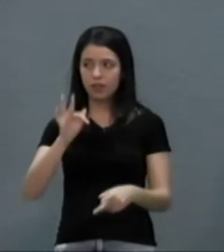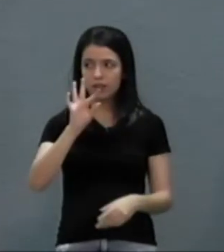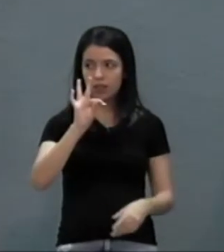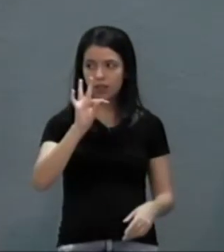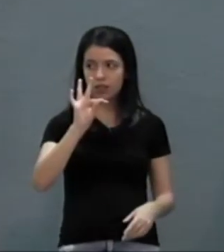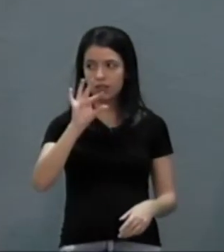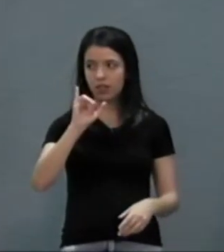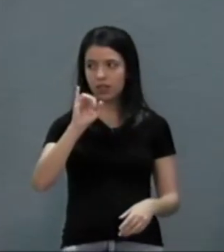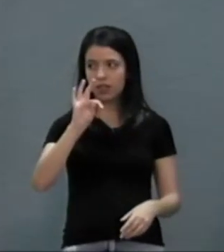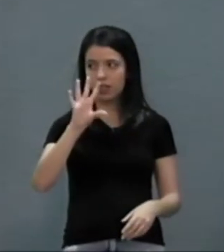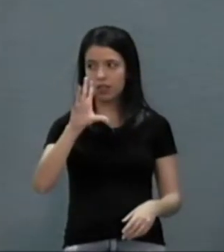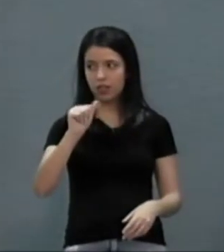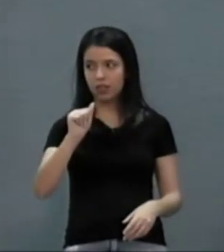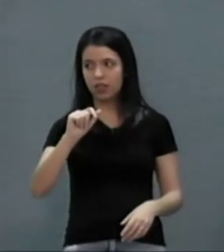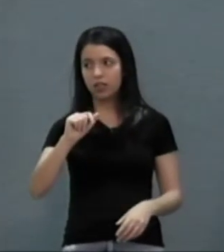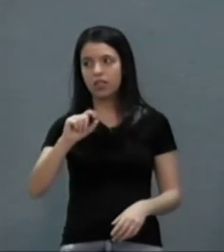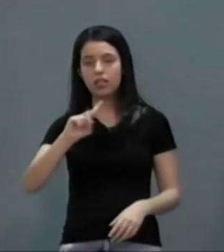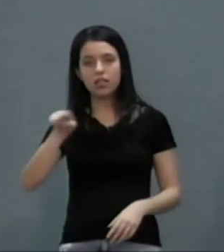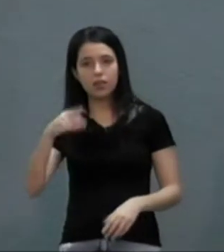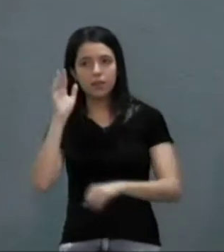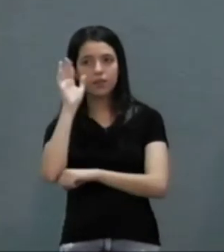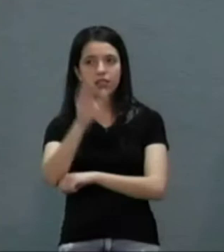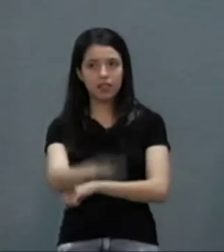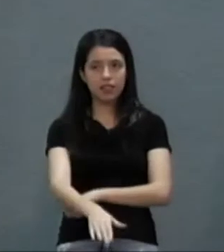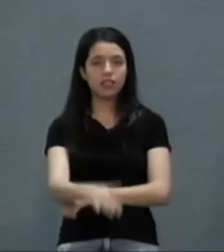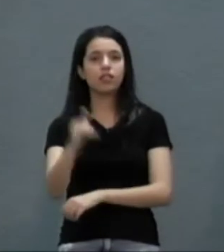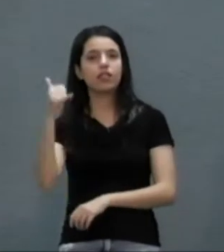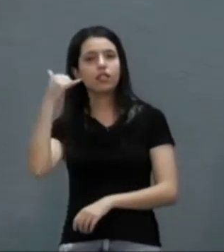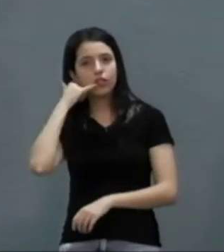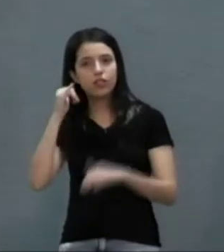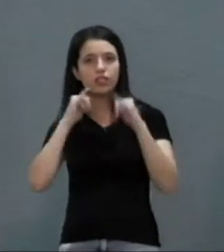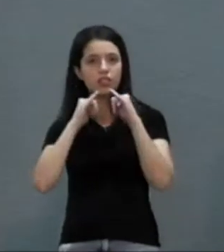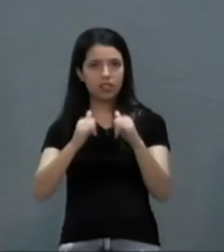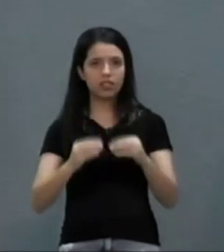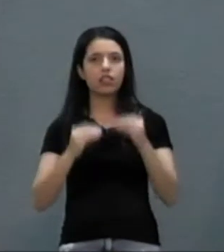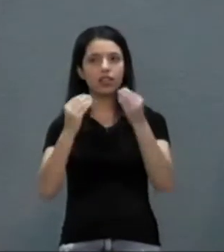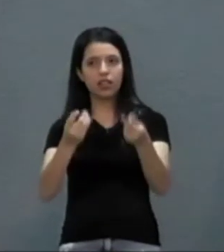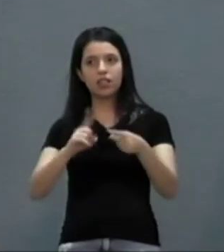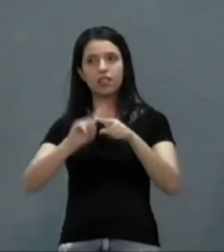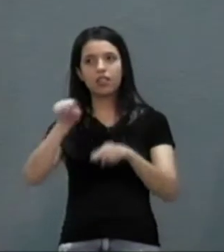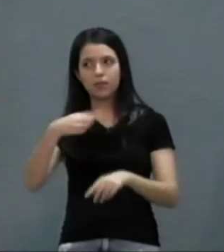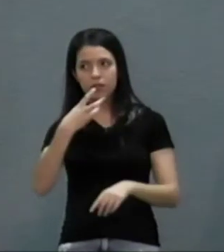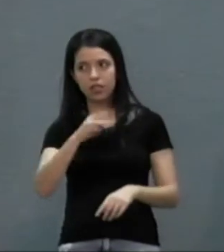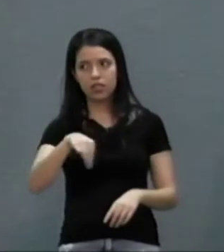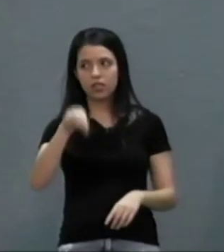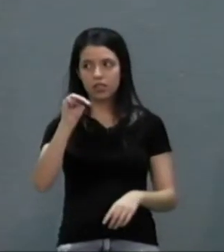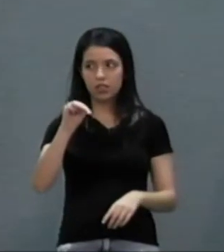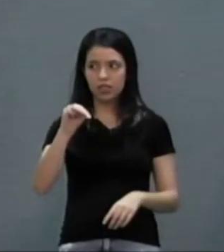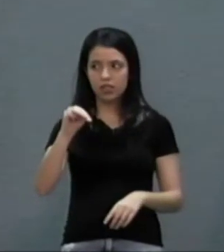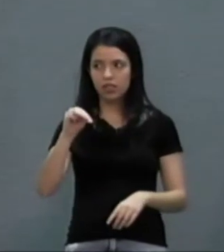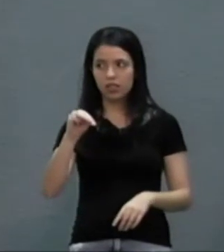ligou dizendo que a planilha estava errada e até então não tinha sido entregue outra planilha. Então esses 1.200, 1.200.000 aí, talvez fique para o ano